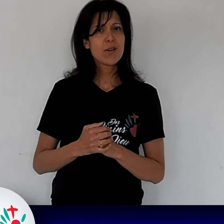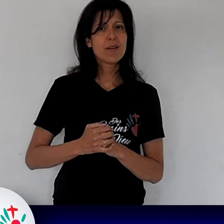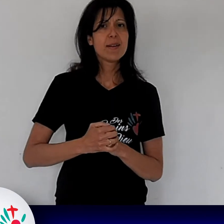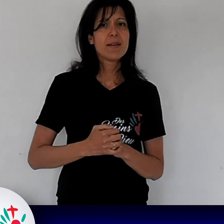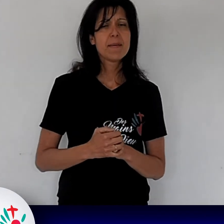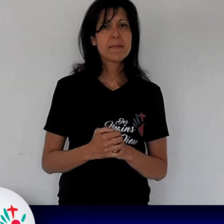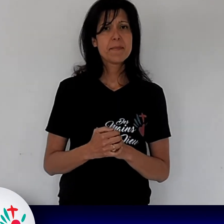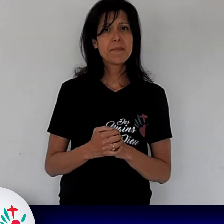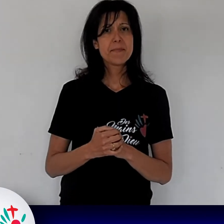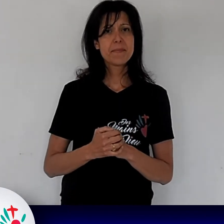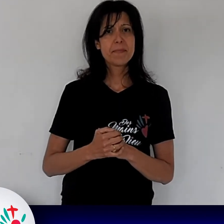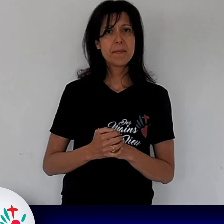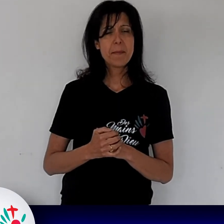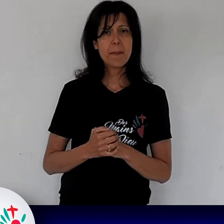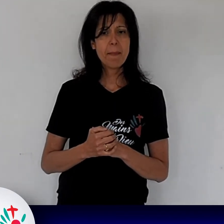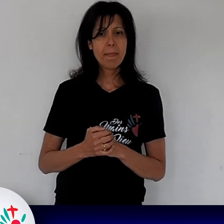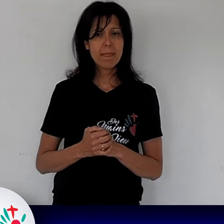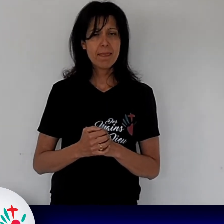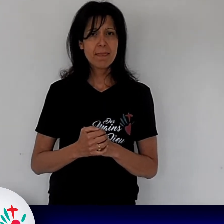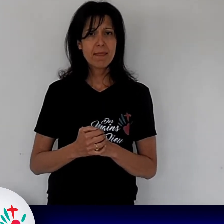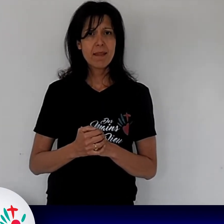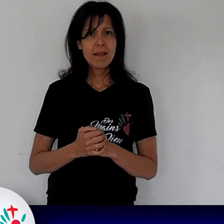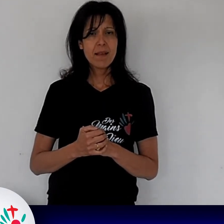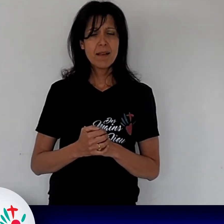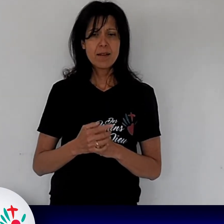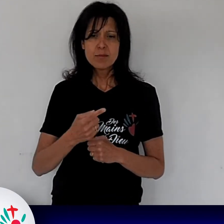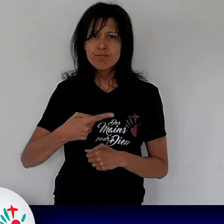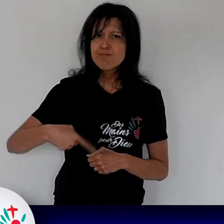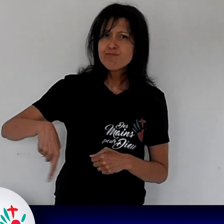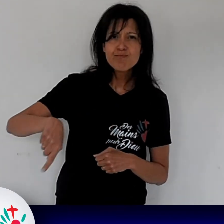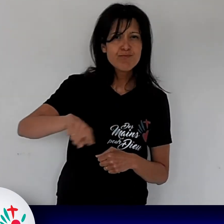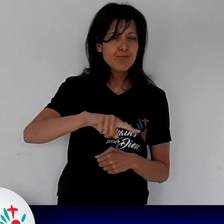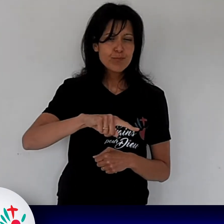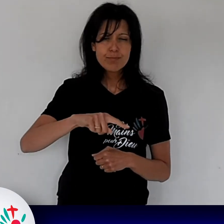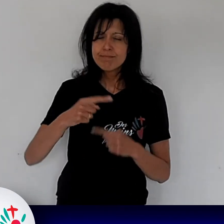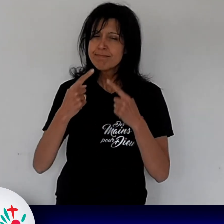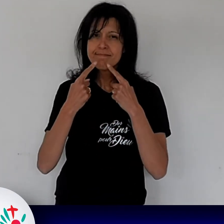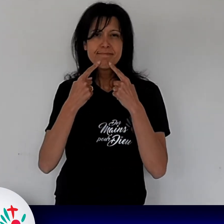C'est pourquoi nous ne devons pas perdre courage.